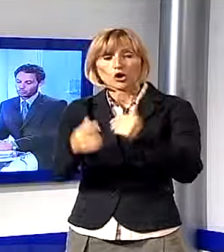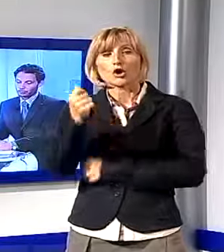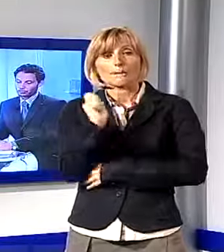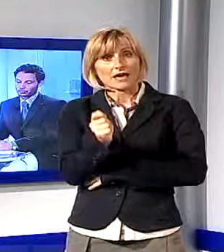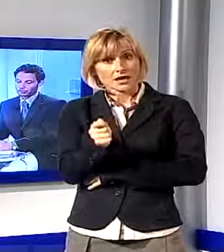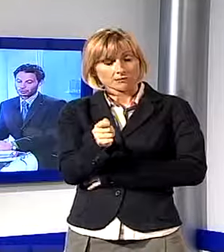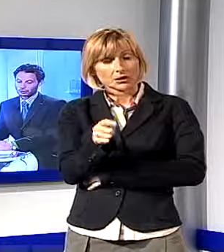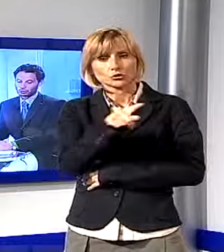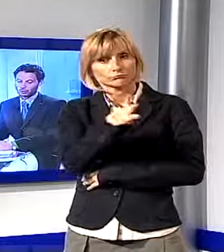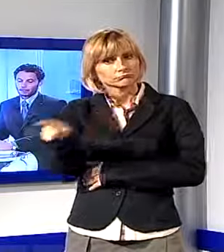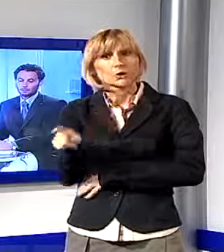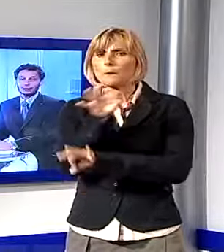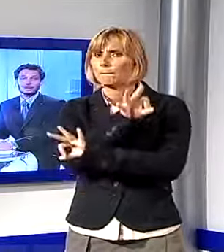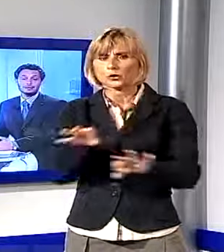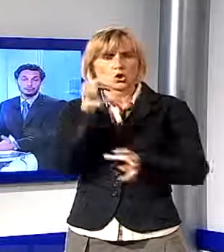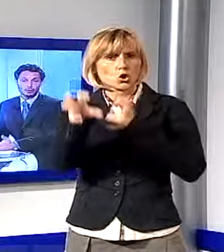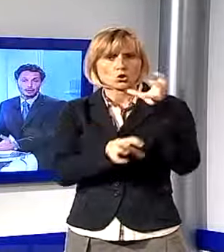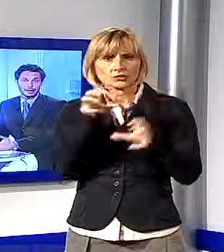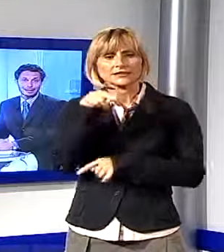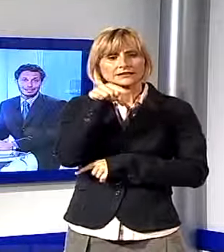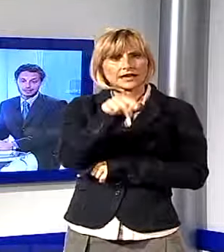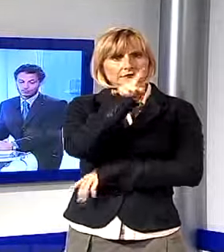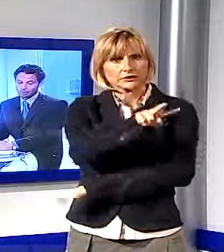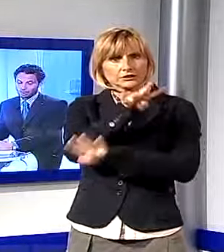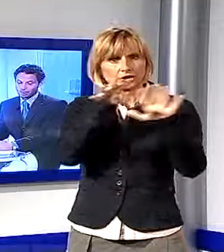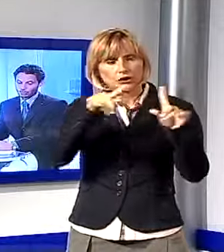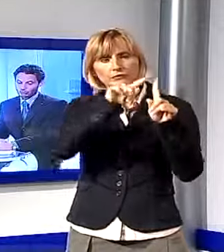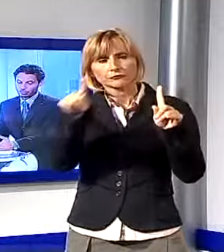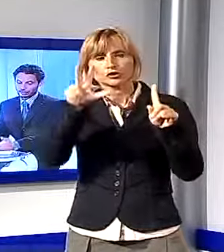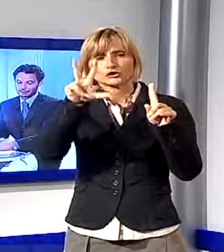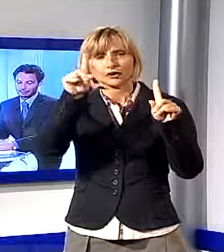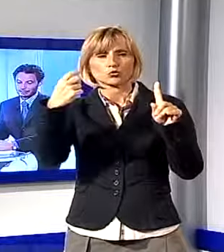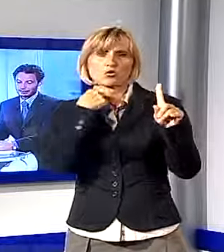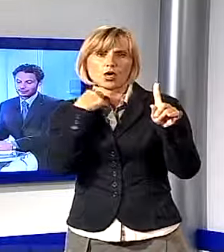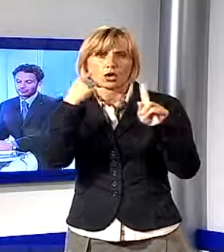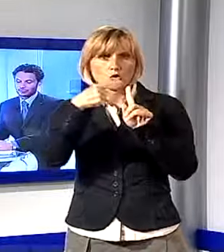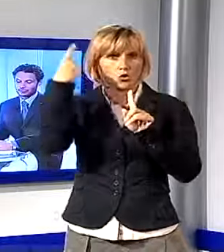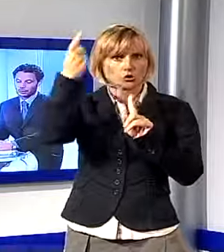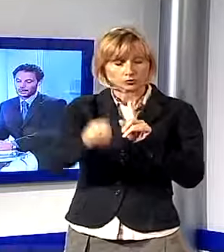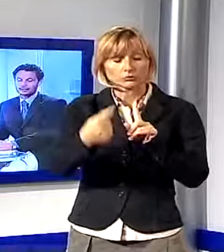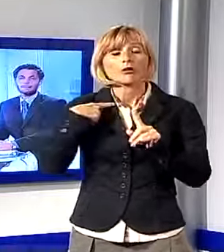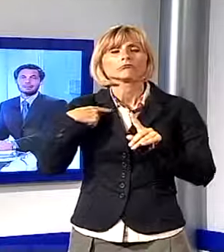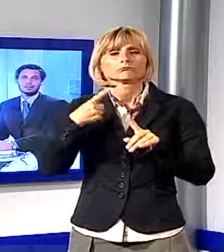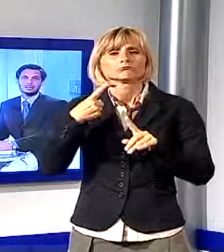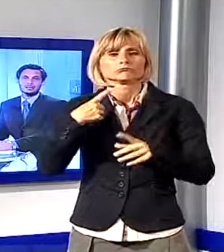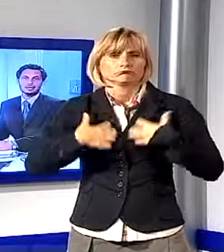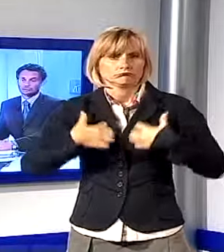sono pronti a fare sciopero dal 29 al 31 agosto. E questa è la presa di posizione dei bagnini che